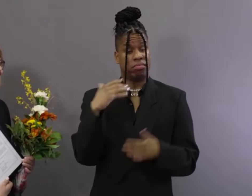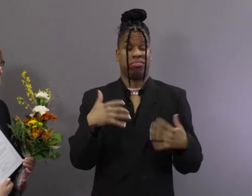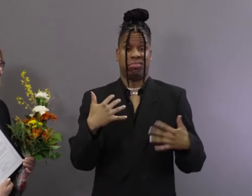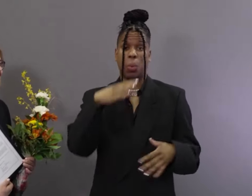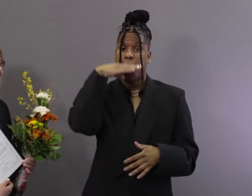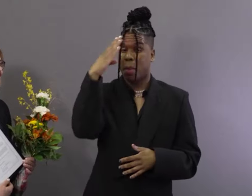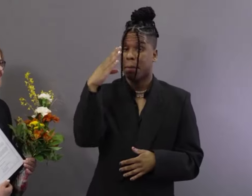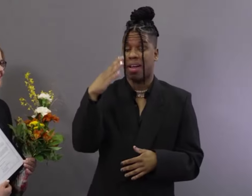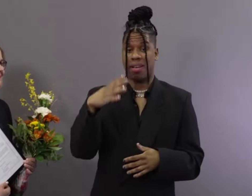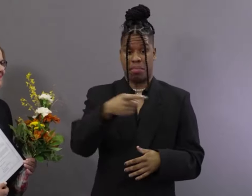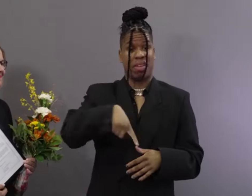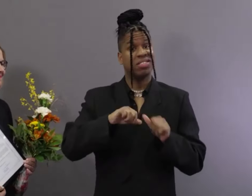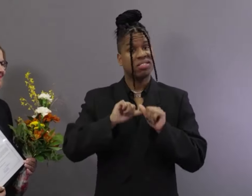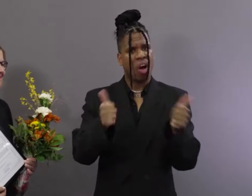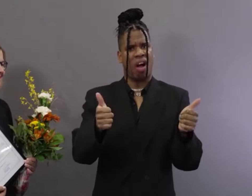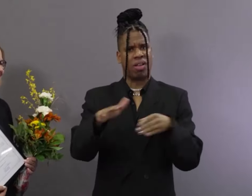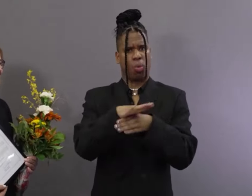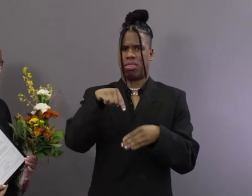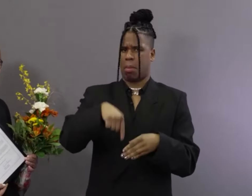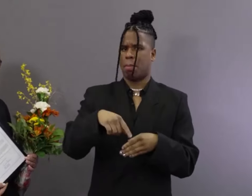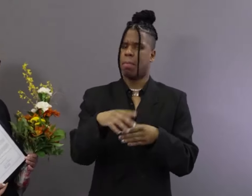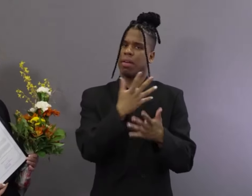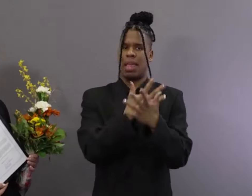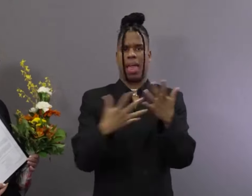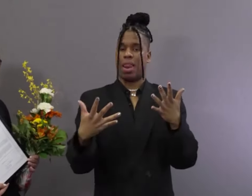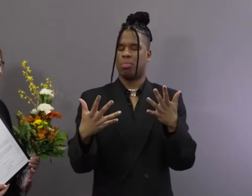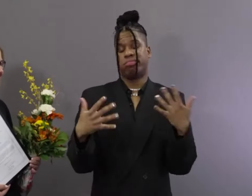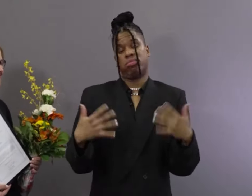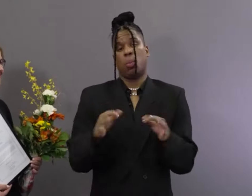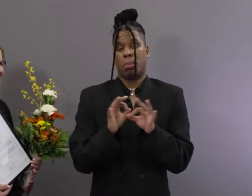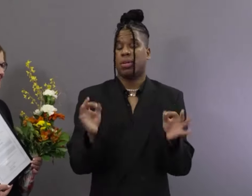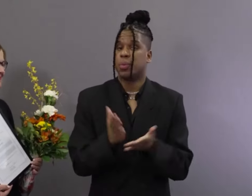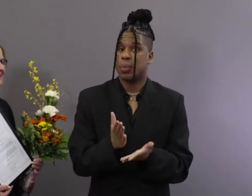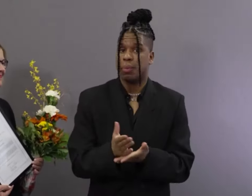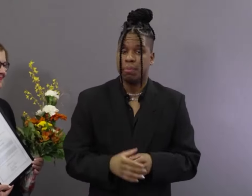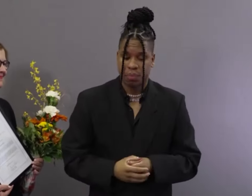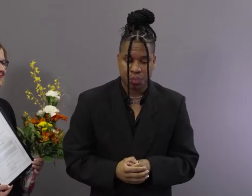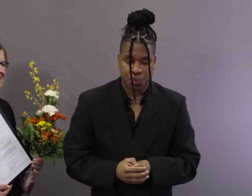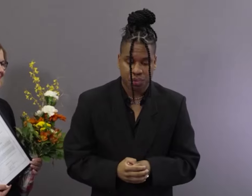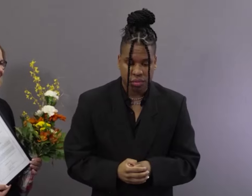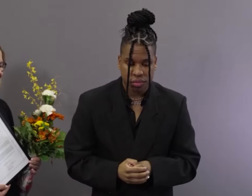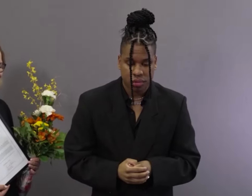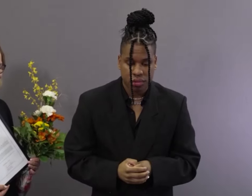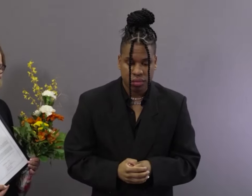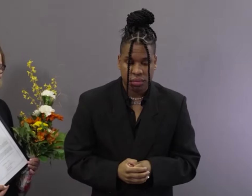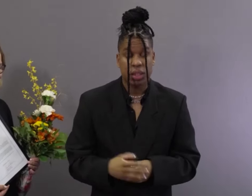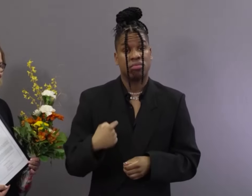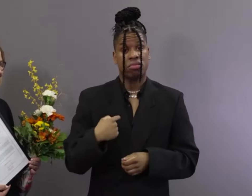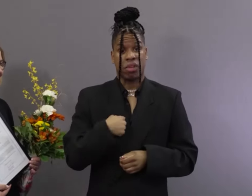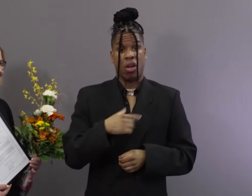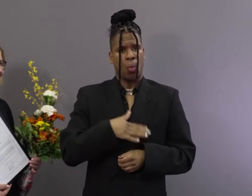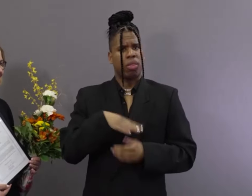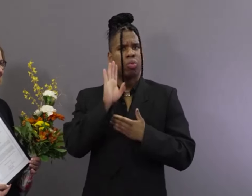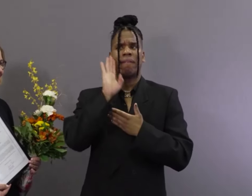kieli, viittomakieli. Ja siitä me voimme olla hyvin ylpeitä, että saamme käyttää omaa kieltä. Se on upeaa.